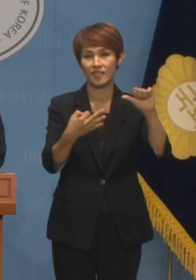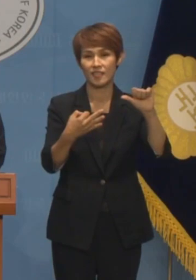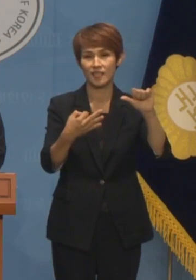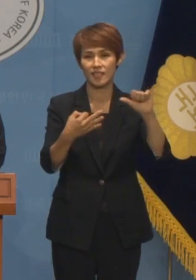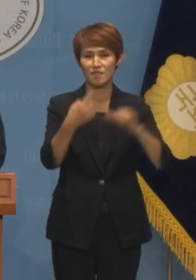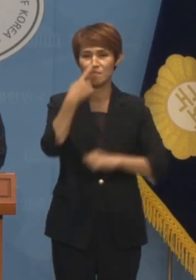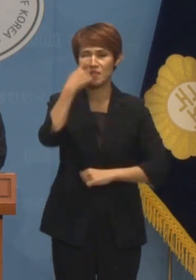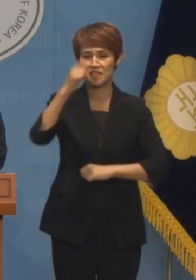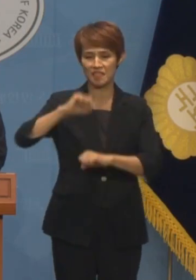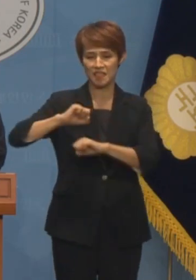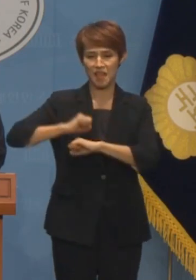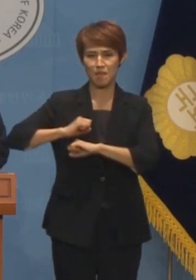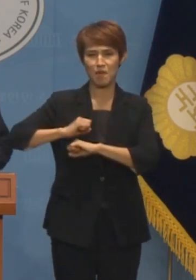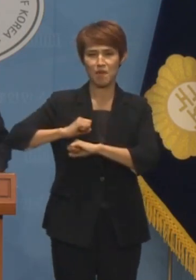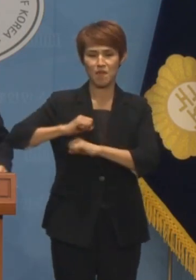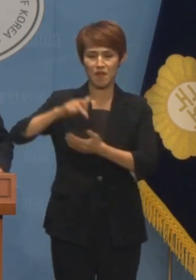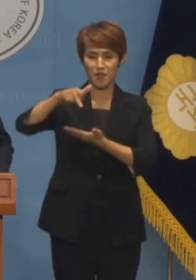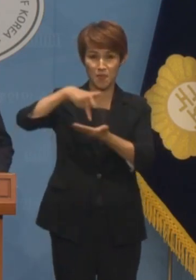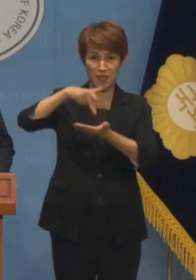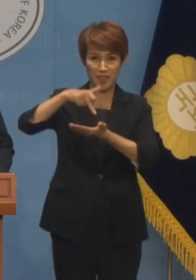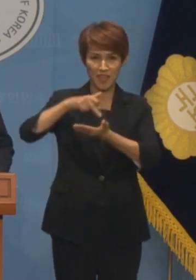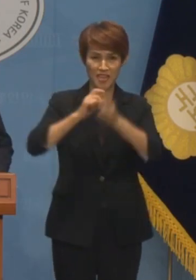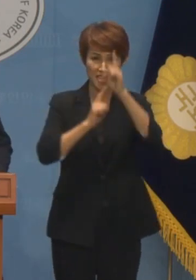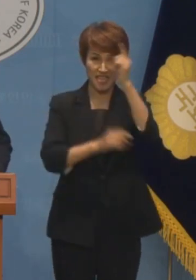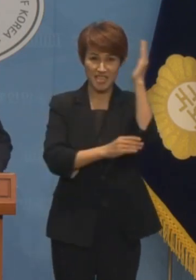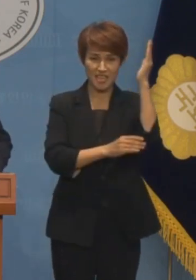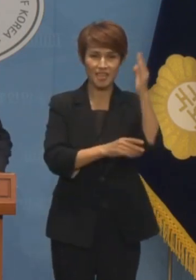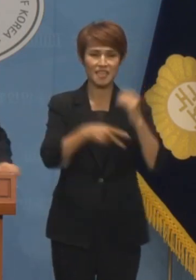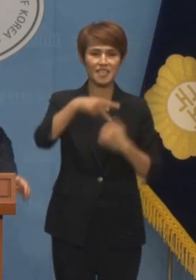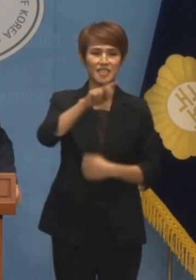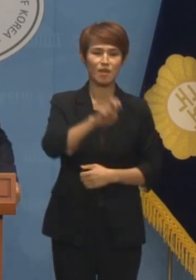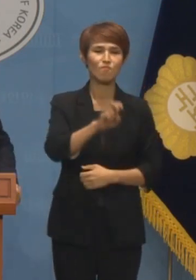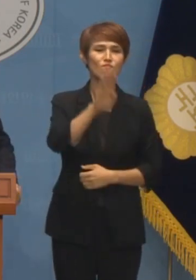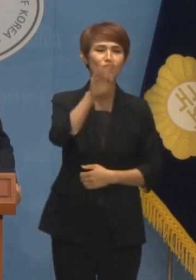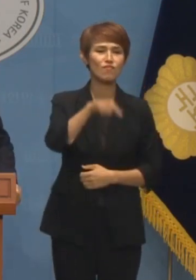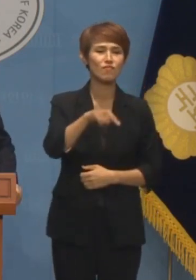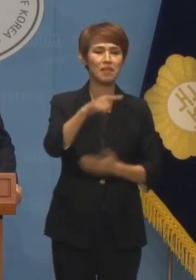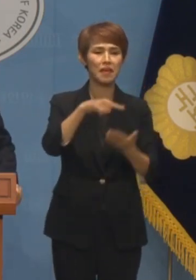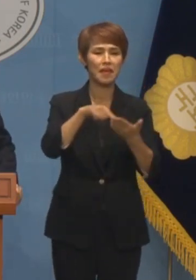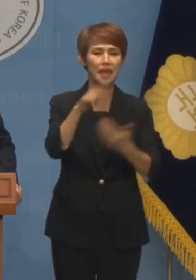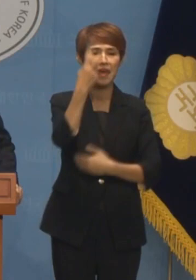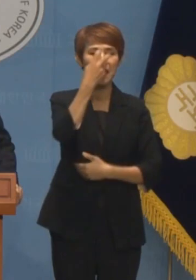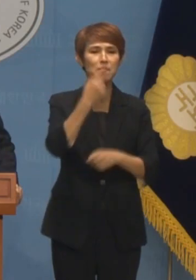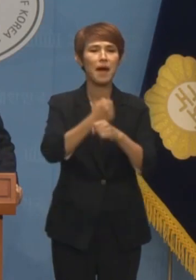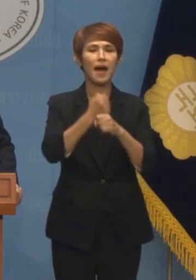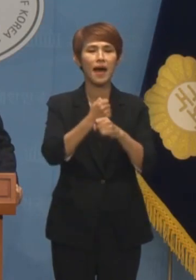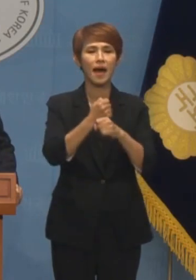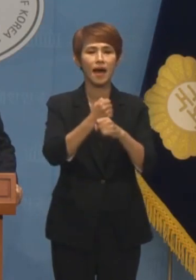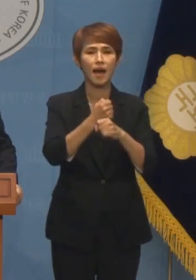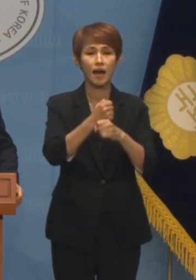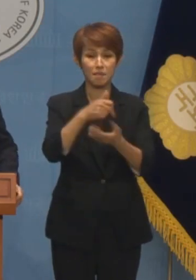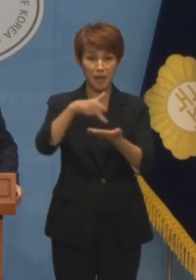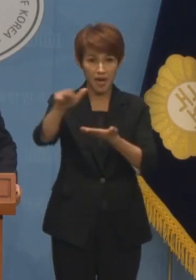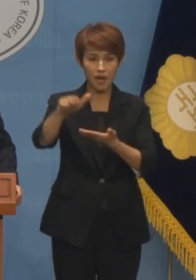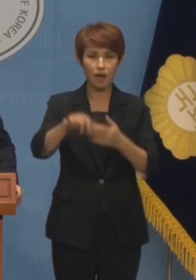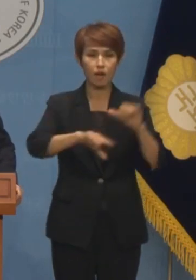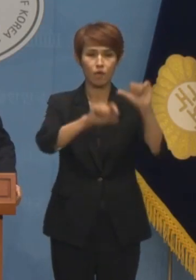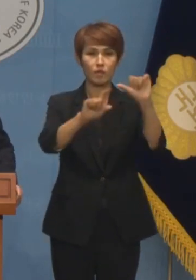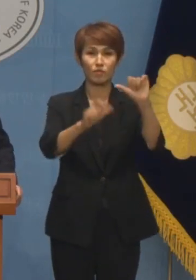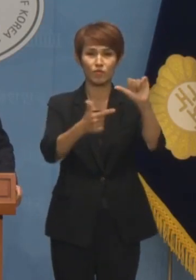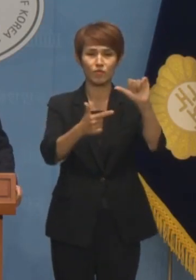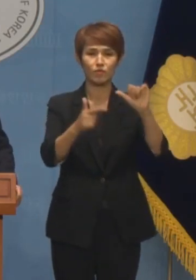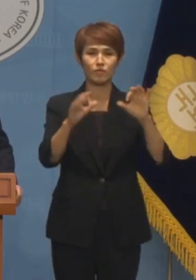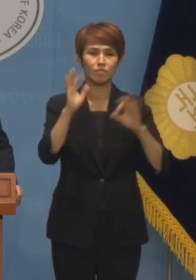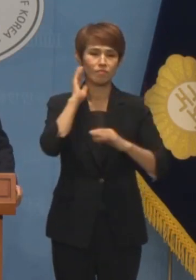멋진 해병 카톡방에 이종호가 얘기하면 3부 내일 체크하고 라고 하자 5월 16일에